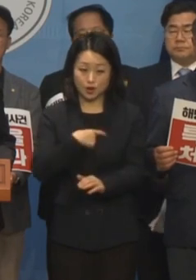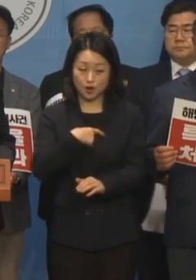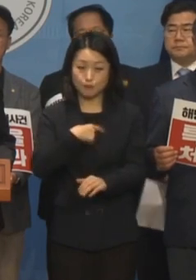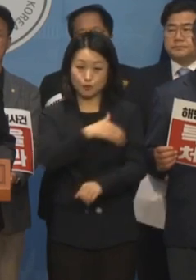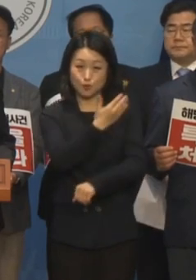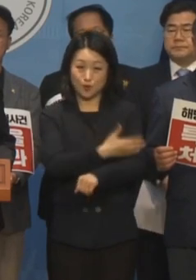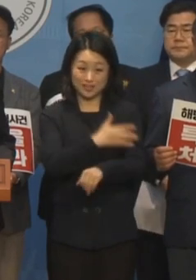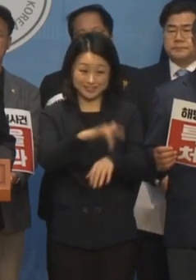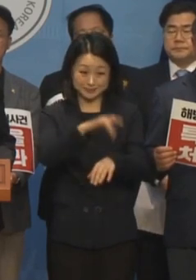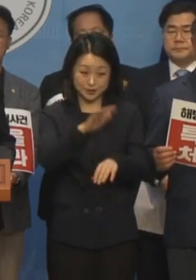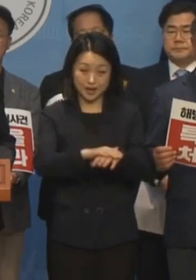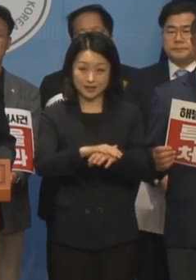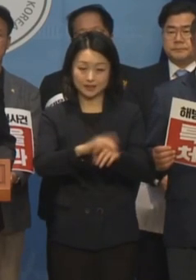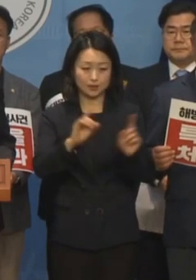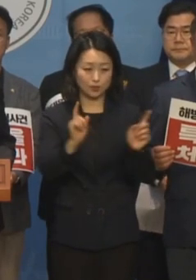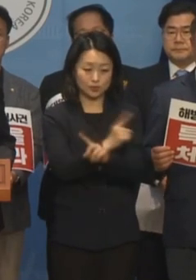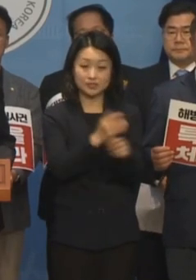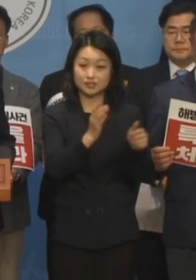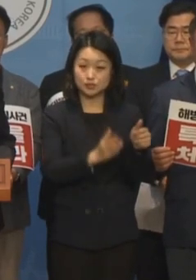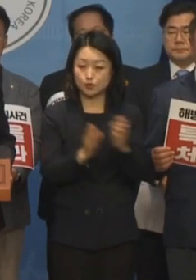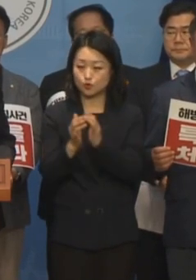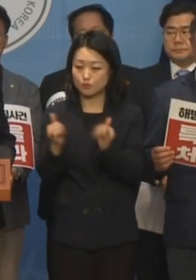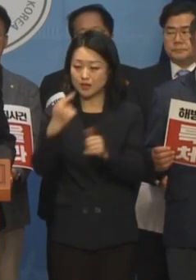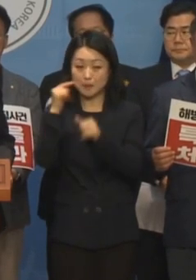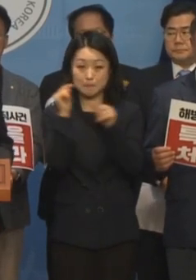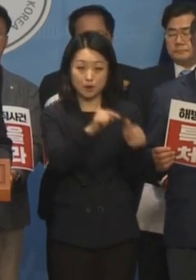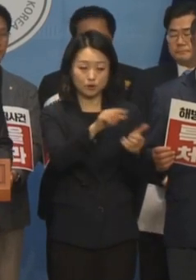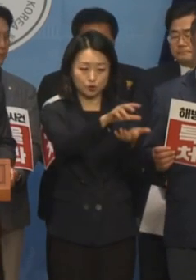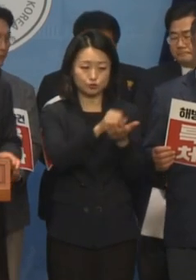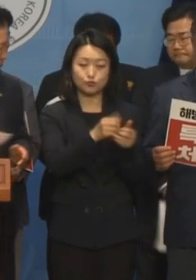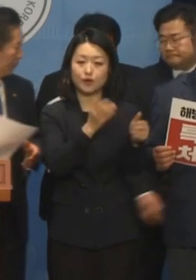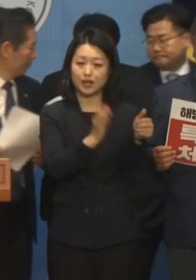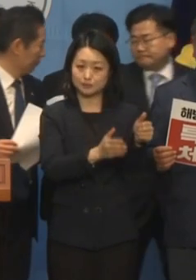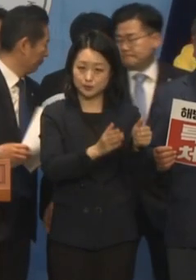국민의 준엄한 명령에 따라 수용하시기 바랍니다.